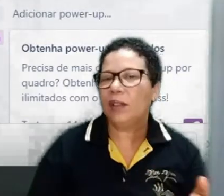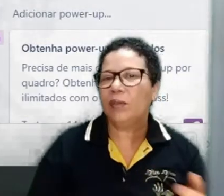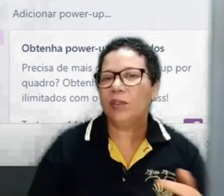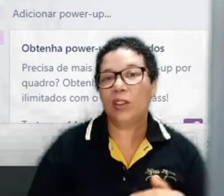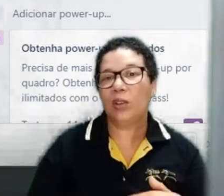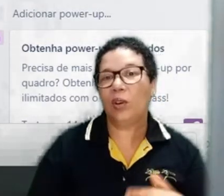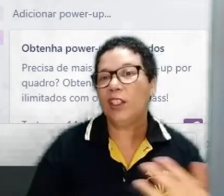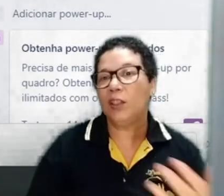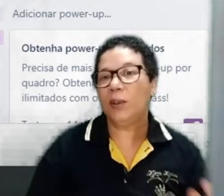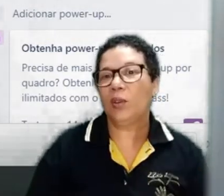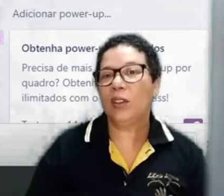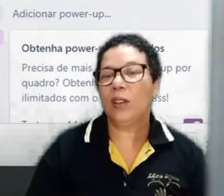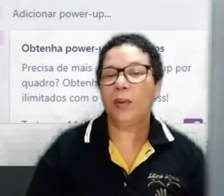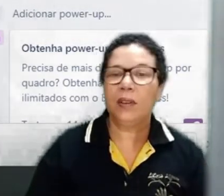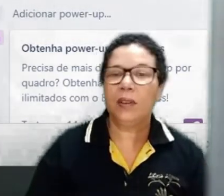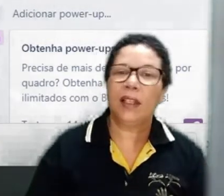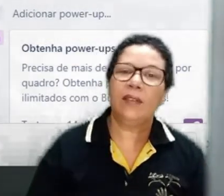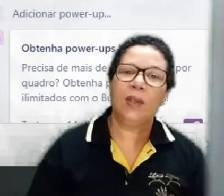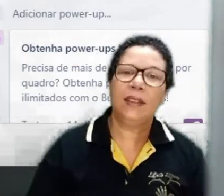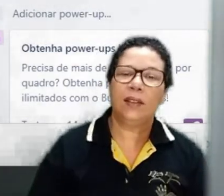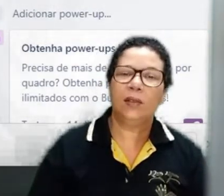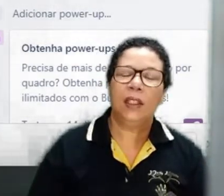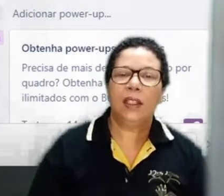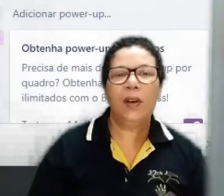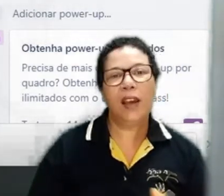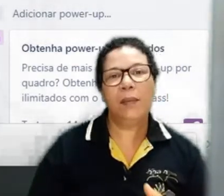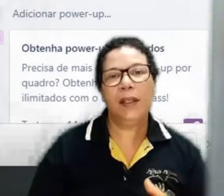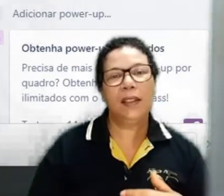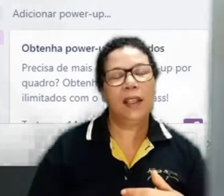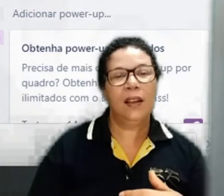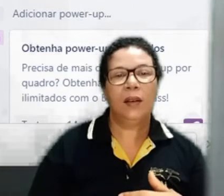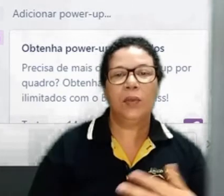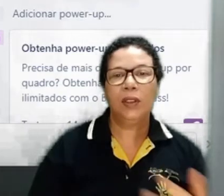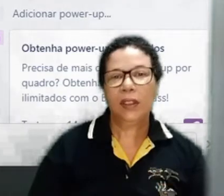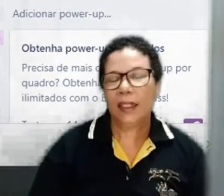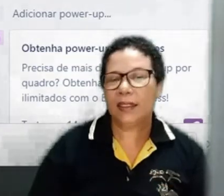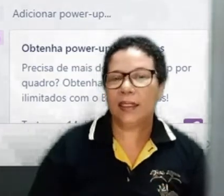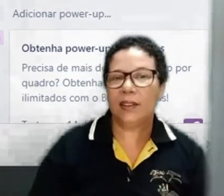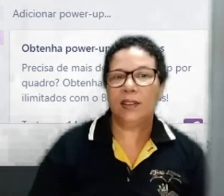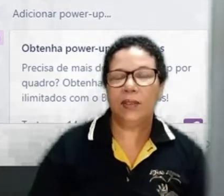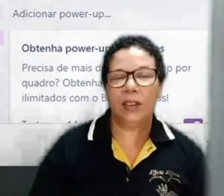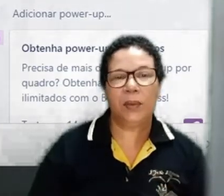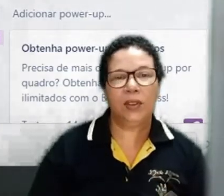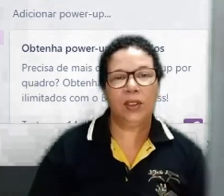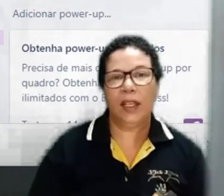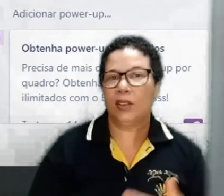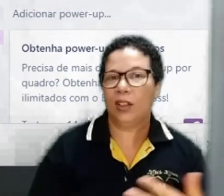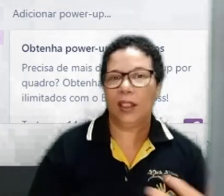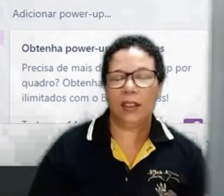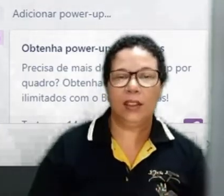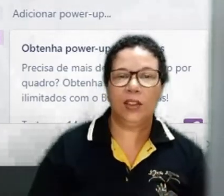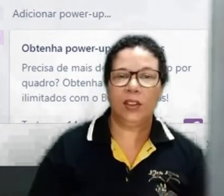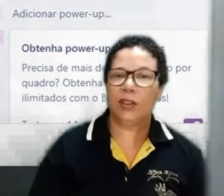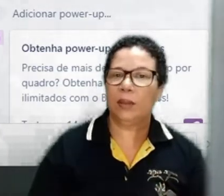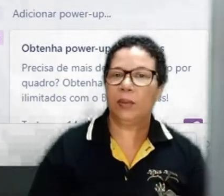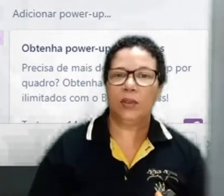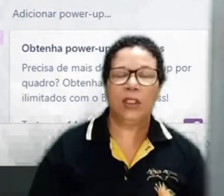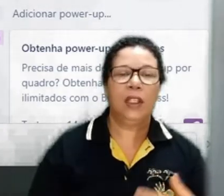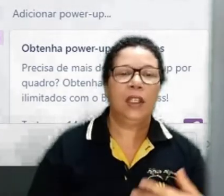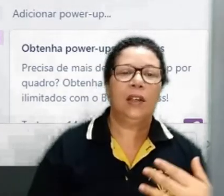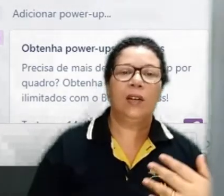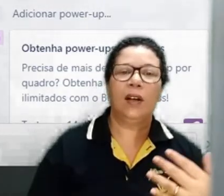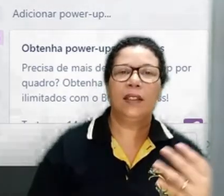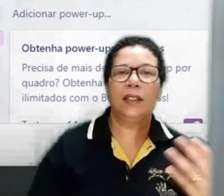Você escolhe as pessoas que possam estar visualizando. Então é uma ferramenta muito interessante. Você pode criar checklists, você